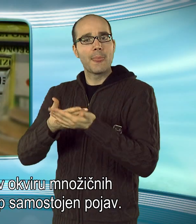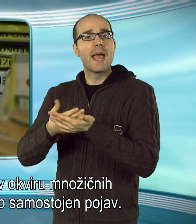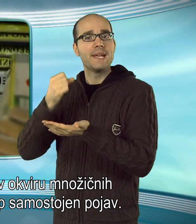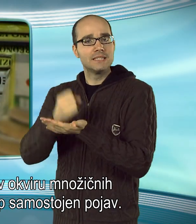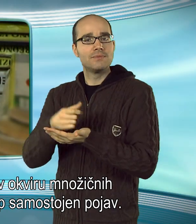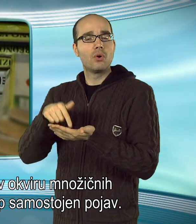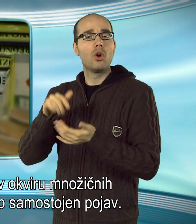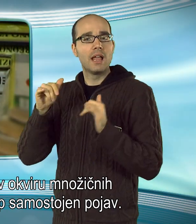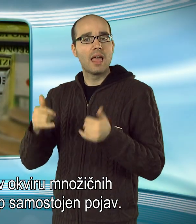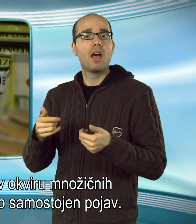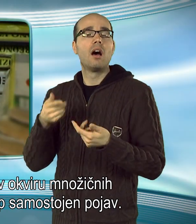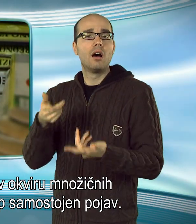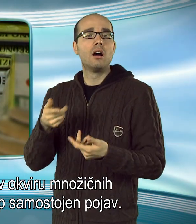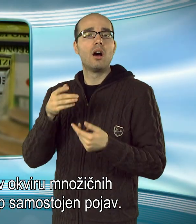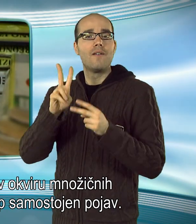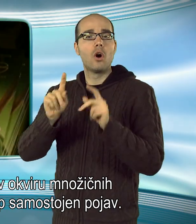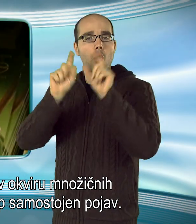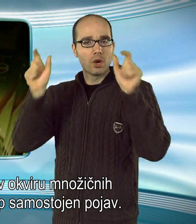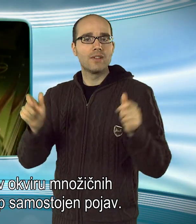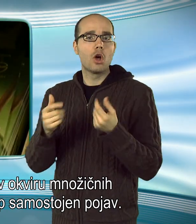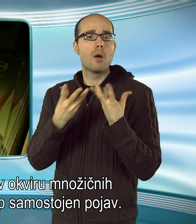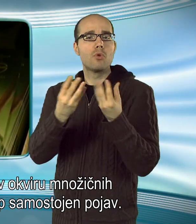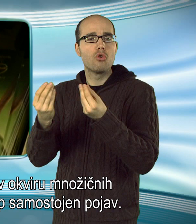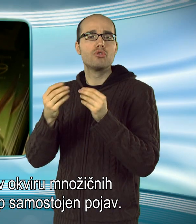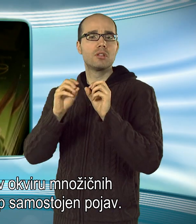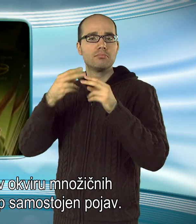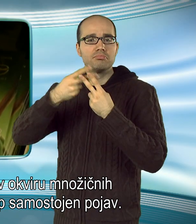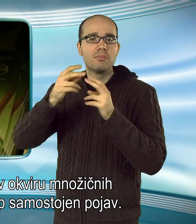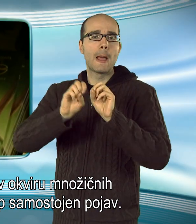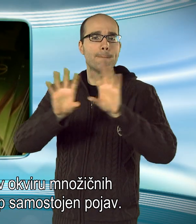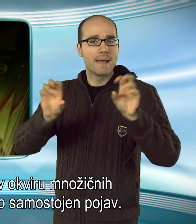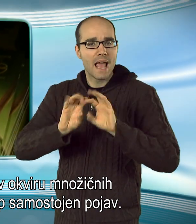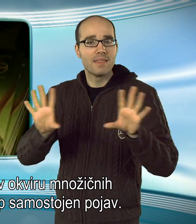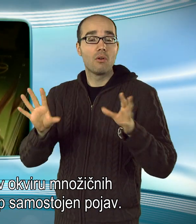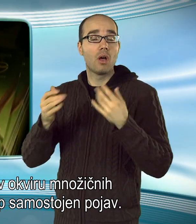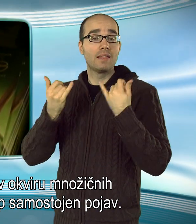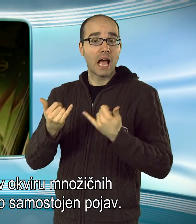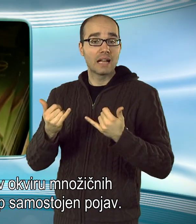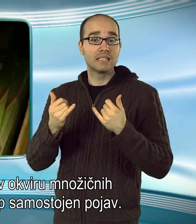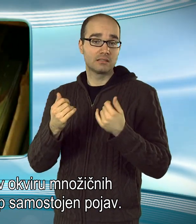Dejstvo je, da je v okviru množičnih medijev danes strip samostojen pojav.